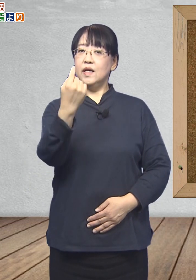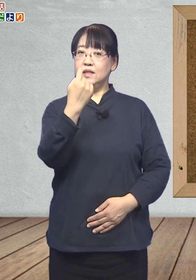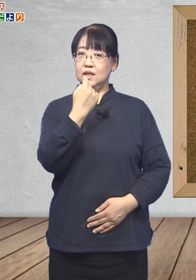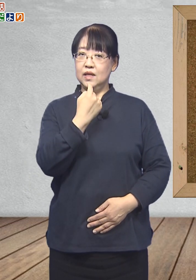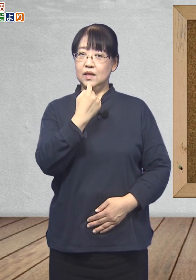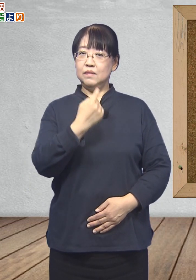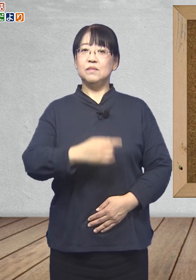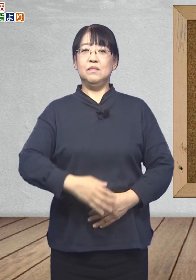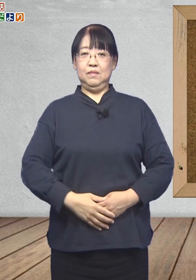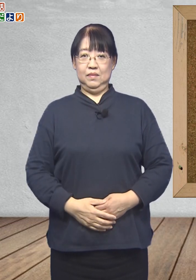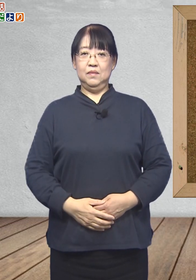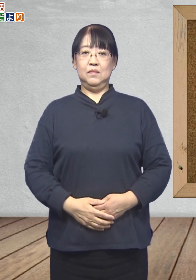私、